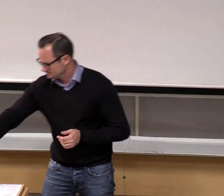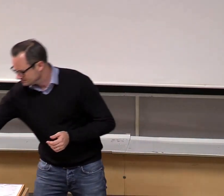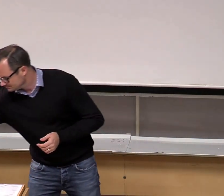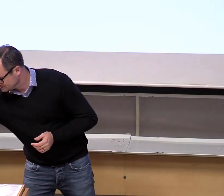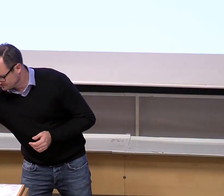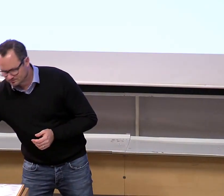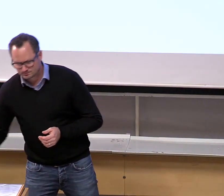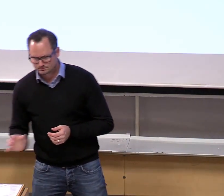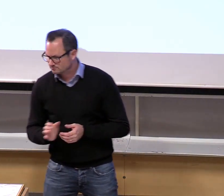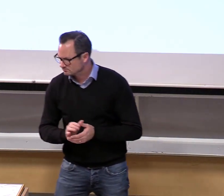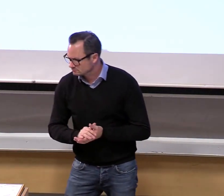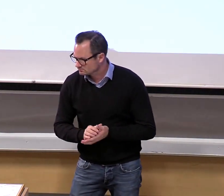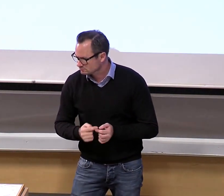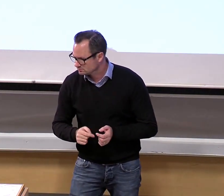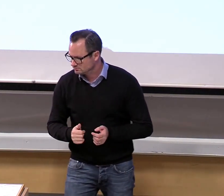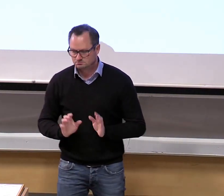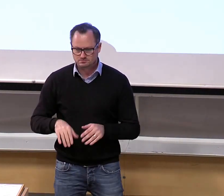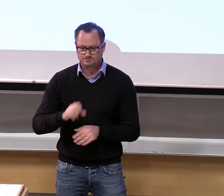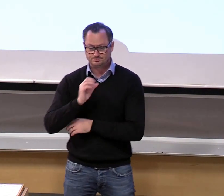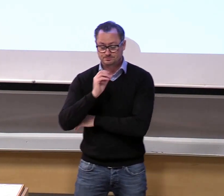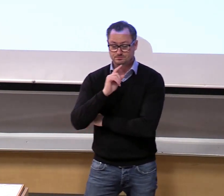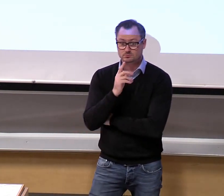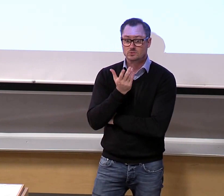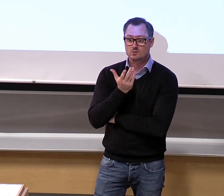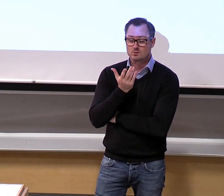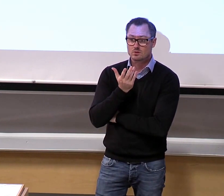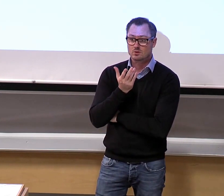Jag skulle vilja undersöka hur tvåspråkighet ser ut bland hörselskadade.